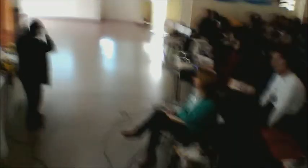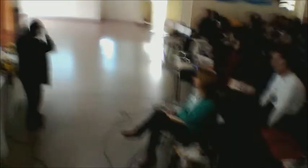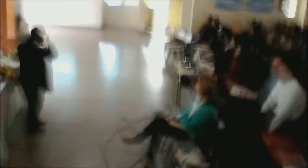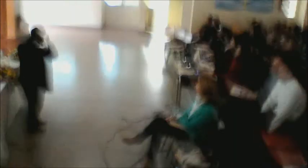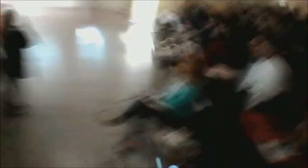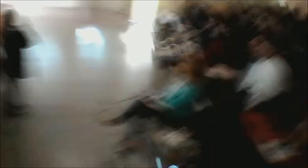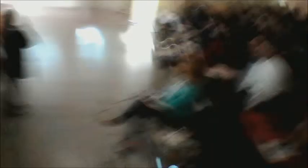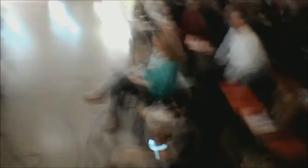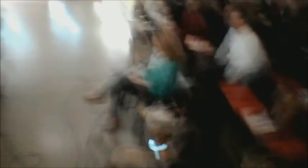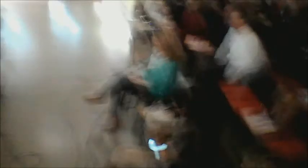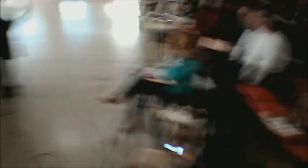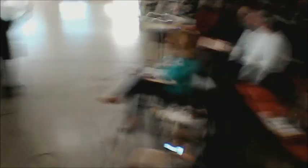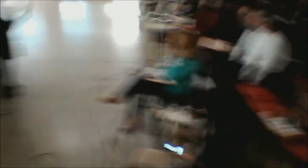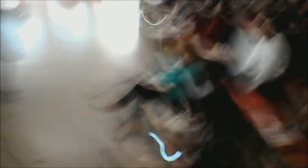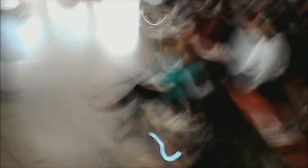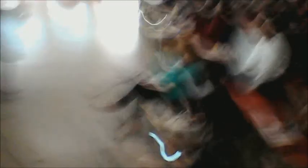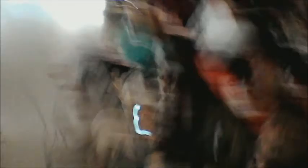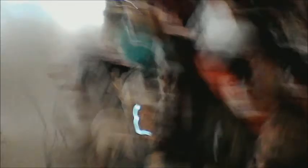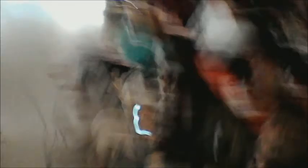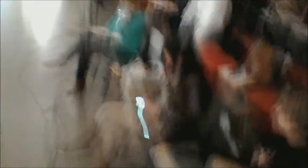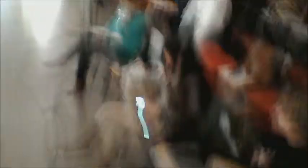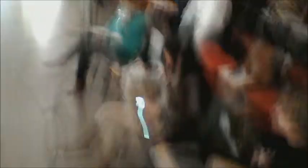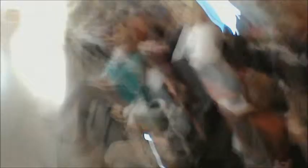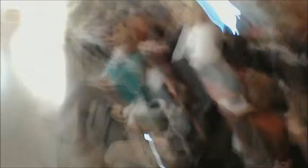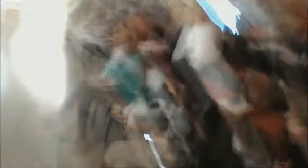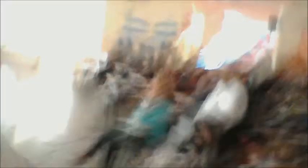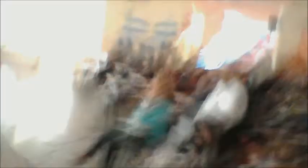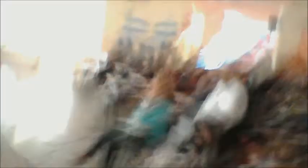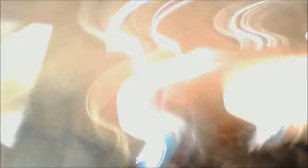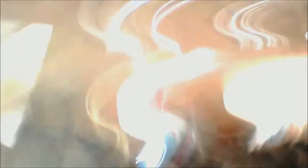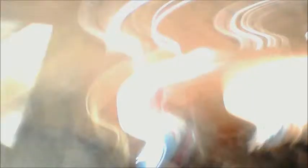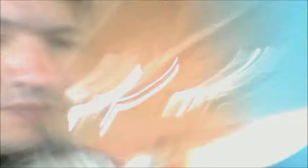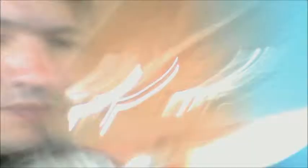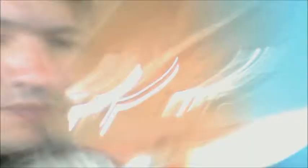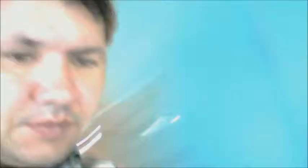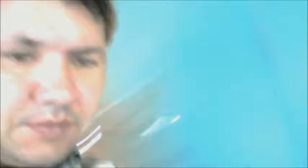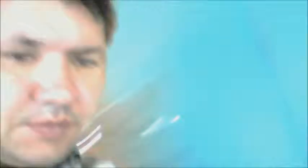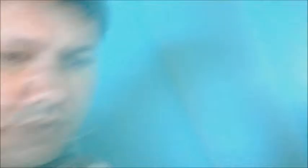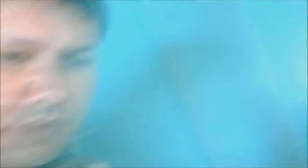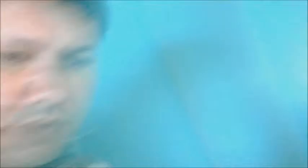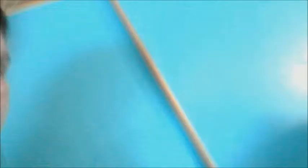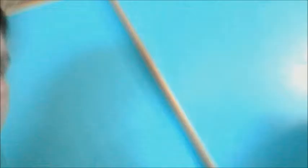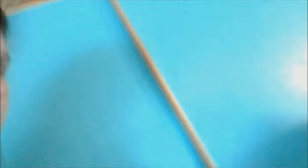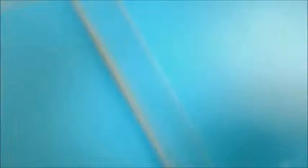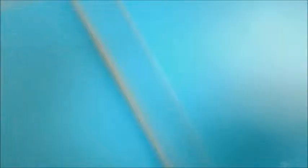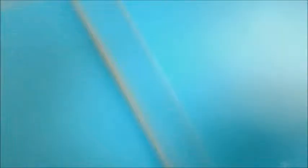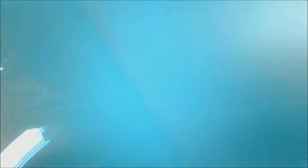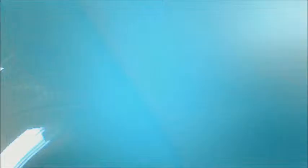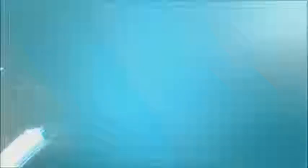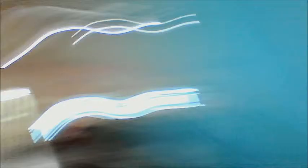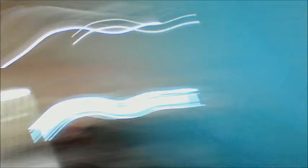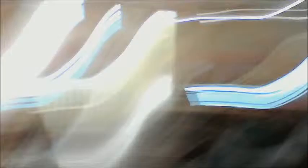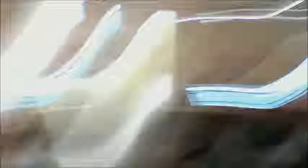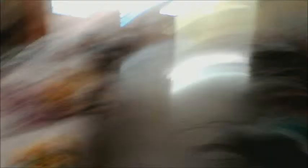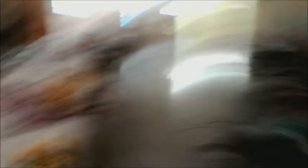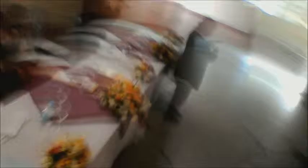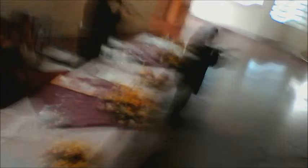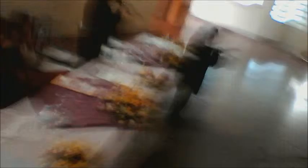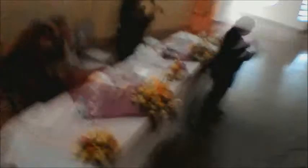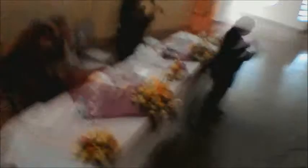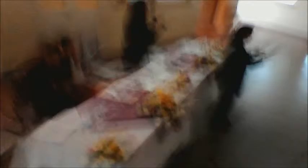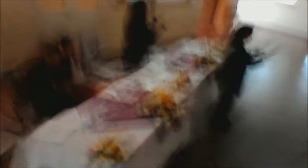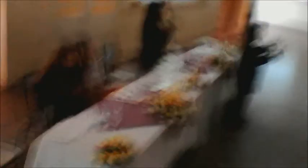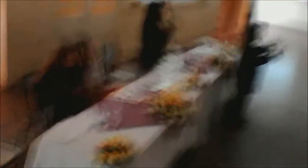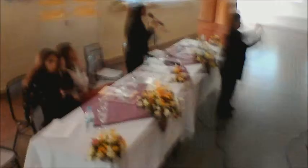hacer el diagnóstico del TDAH, nosotros confeccionamos, como decía la doctora Calastro, una historia clínica completa,